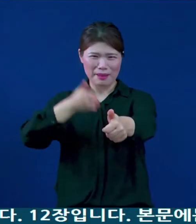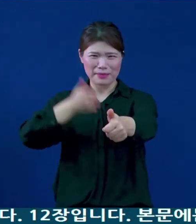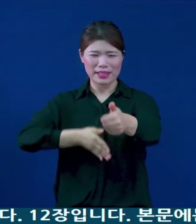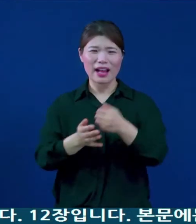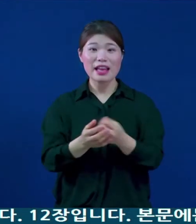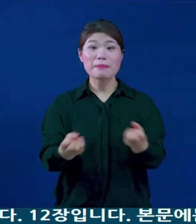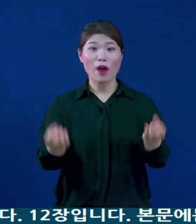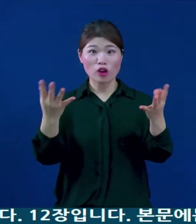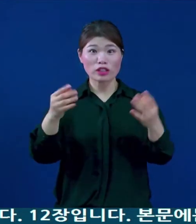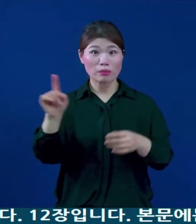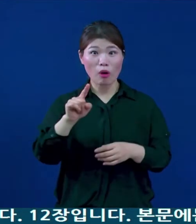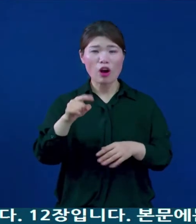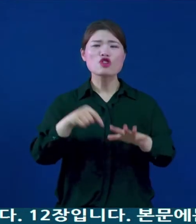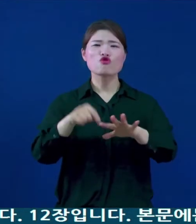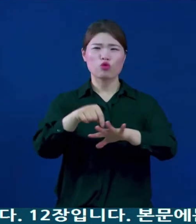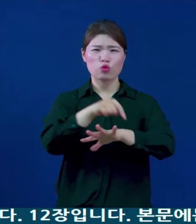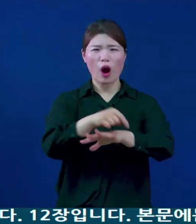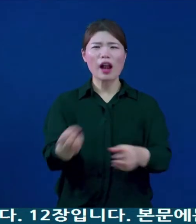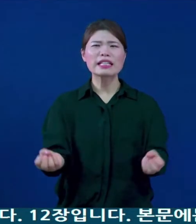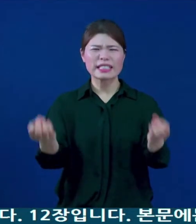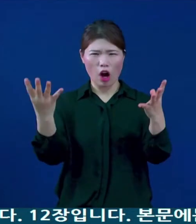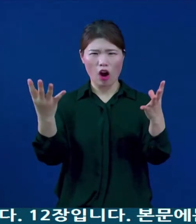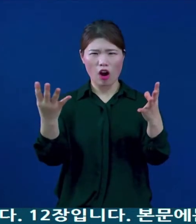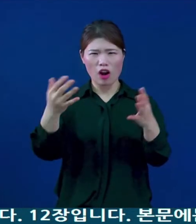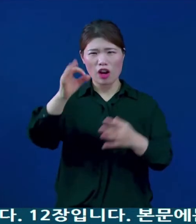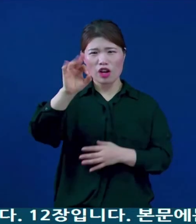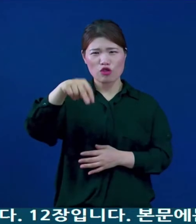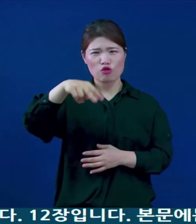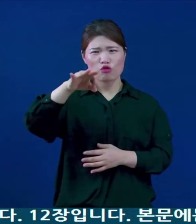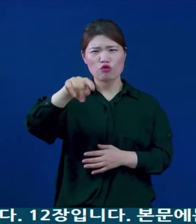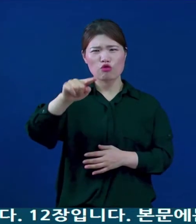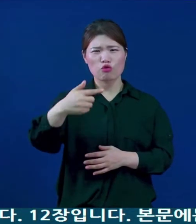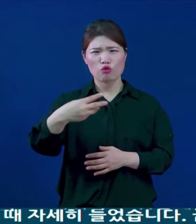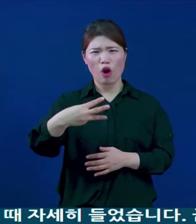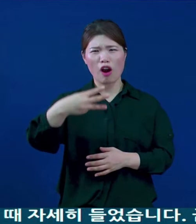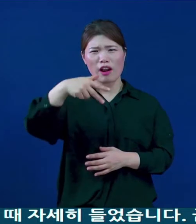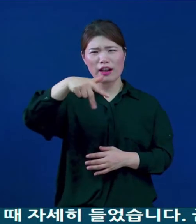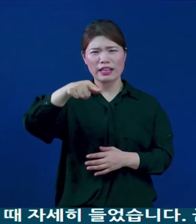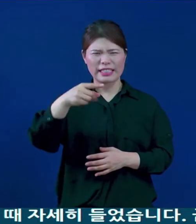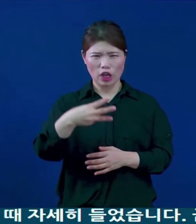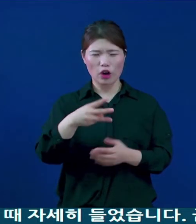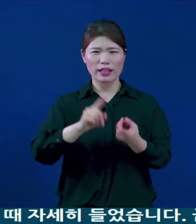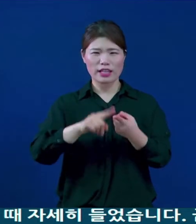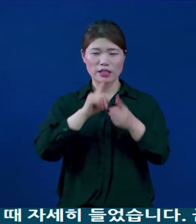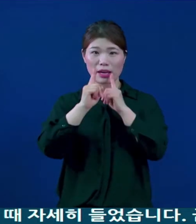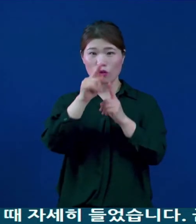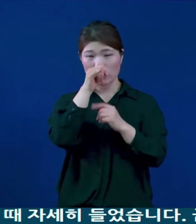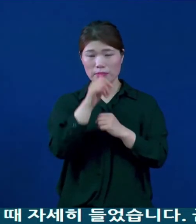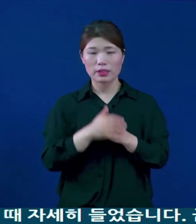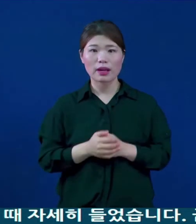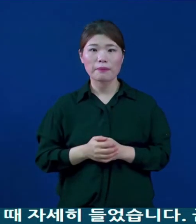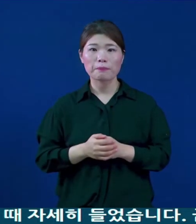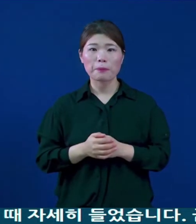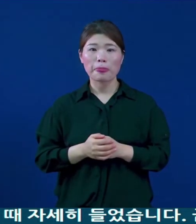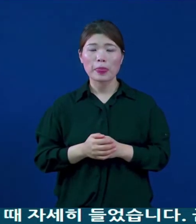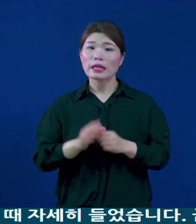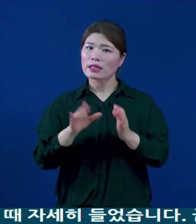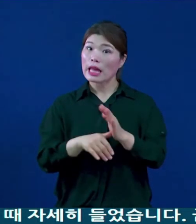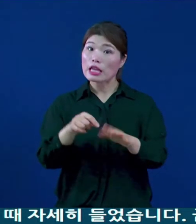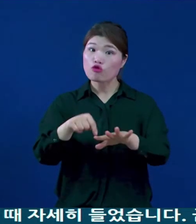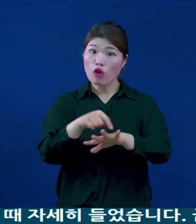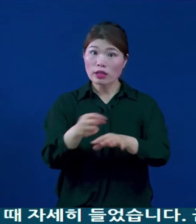명절은 6월절이었고요. 예수님이 마지막 예루살렘에 십자가 지러 올라가신 그 절기였습니다. 원래